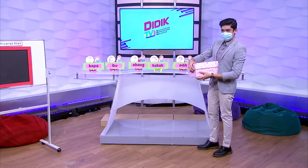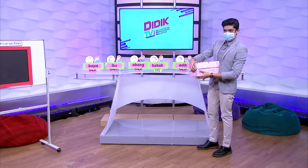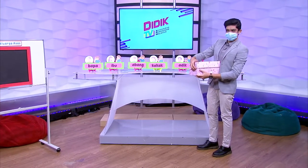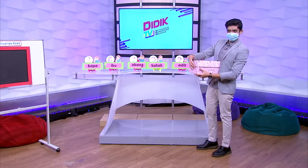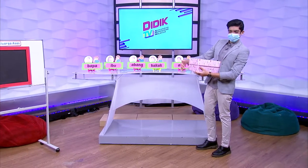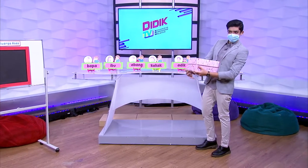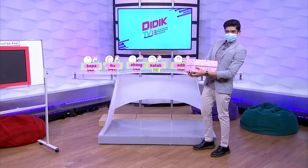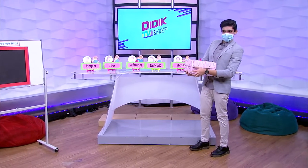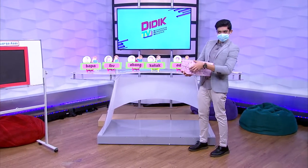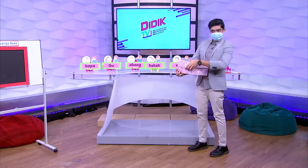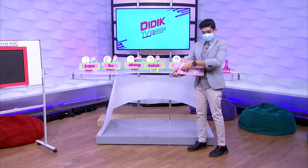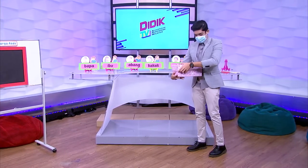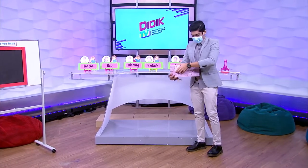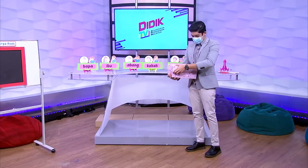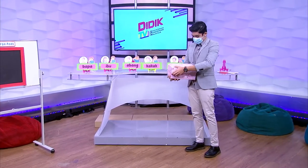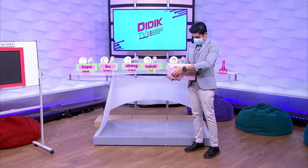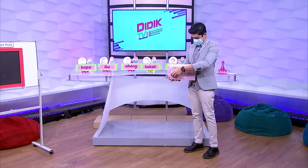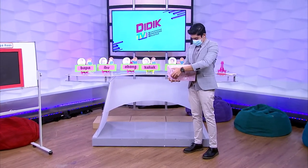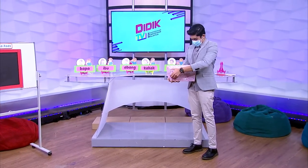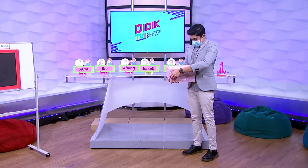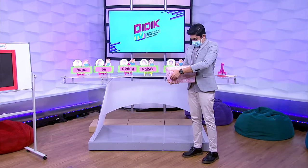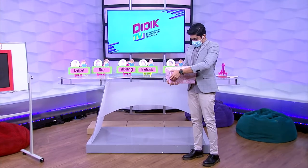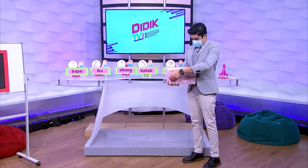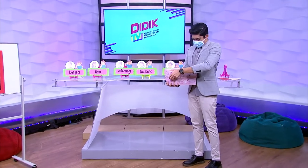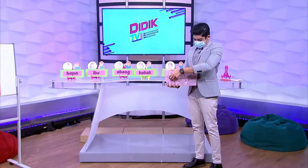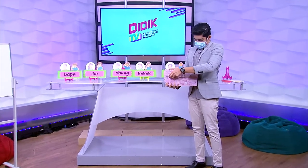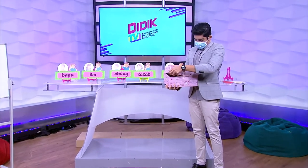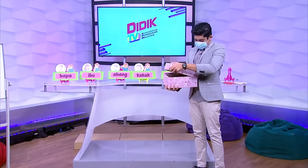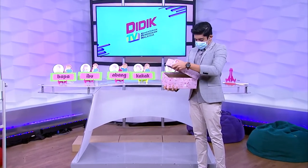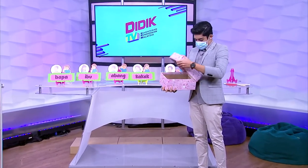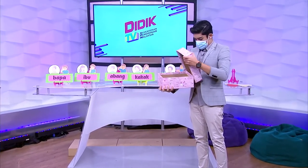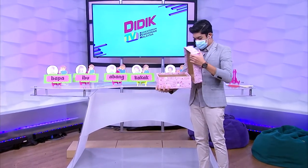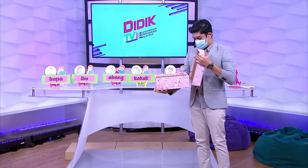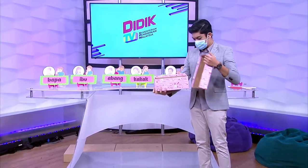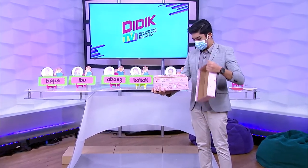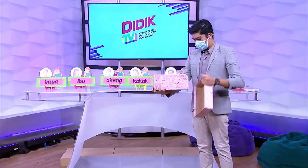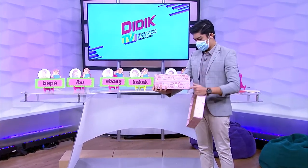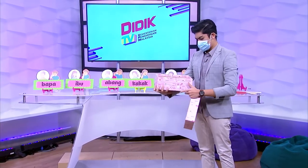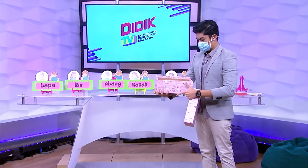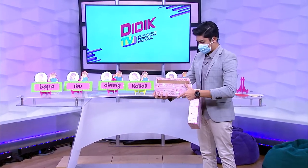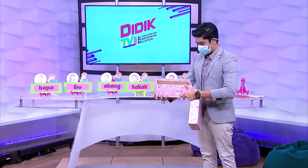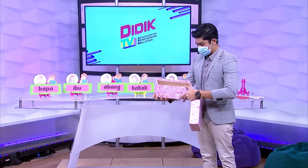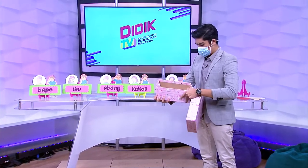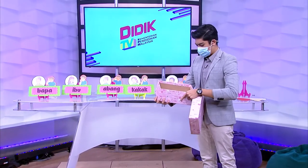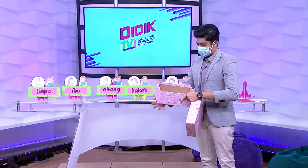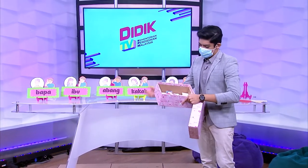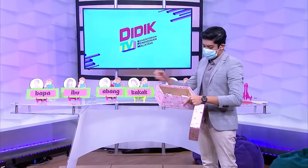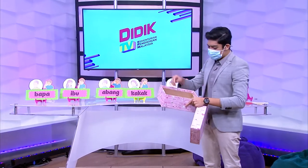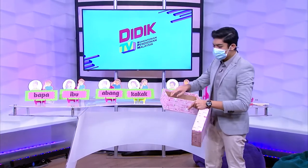Kenapa macam pelik jika buka dulu eh ni ada